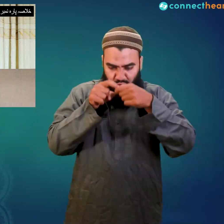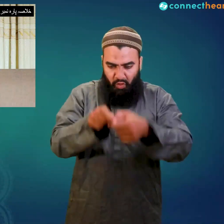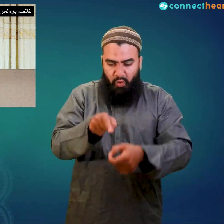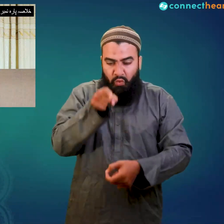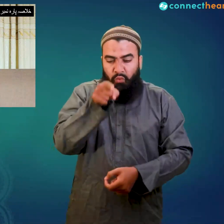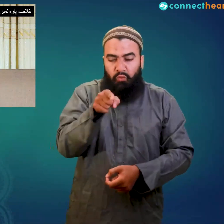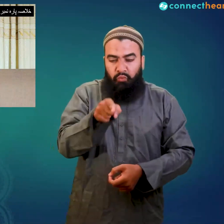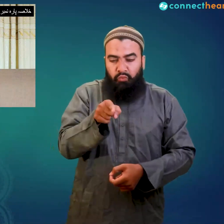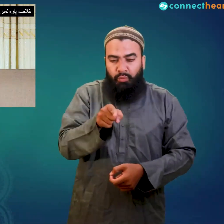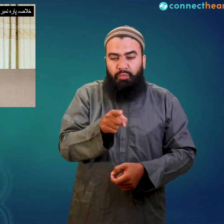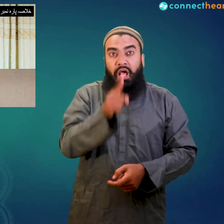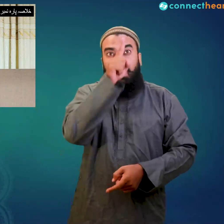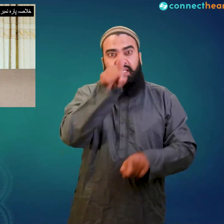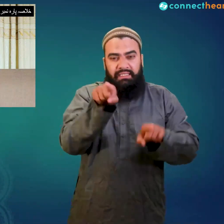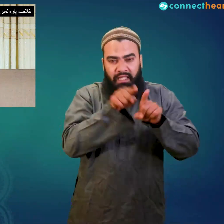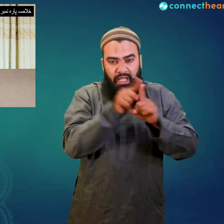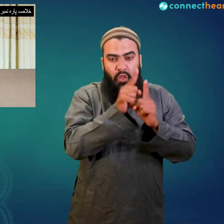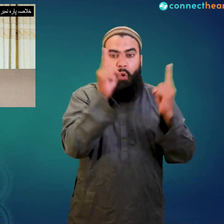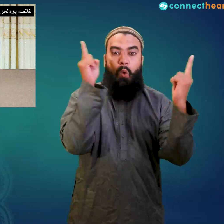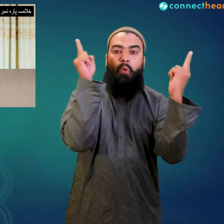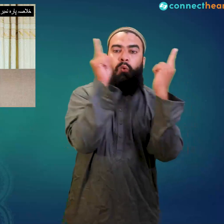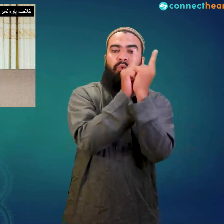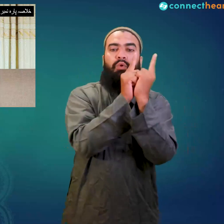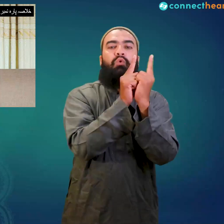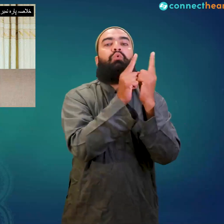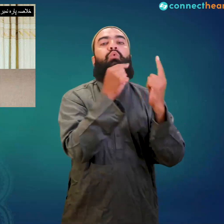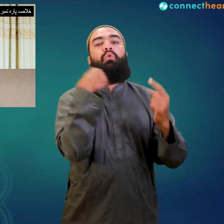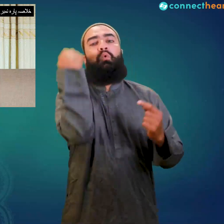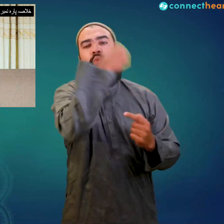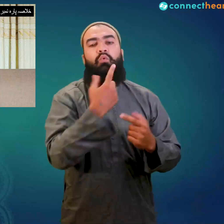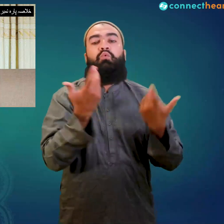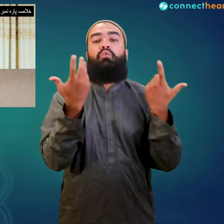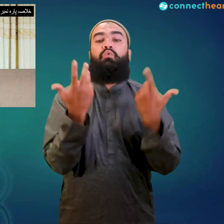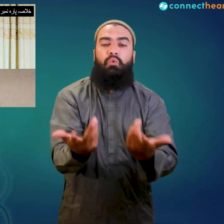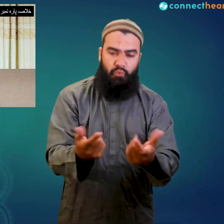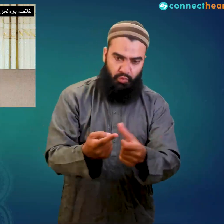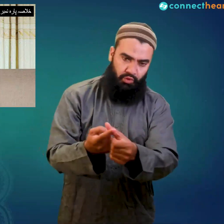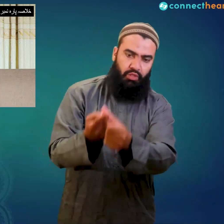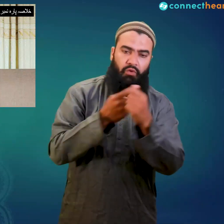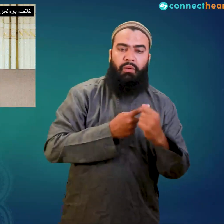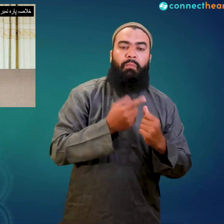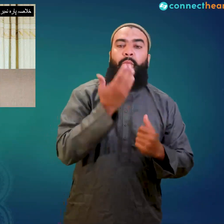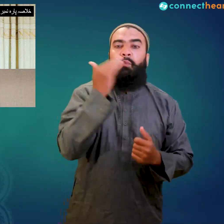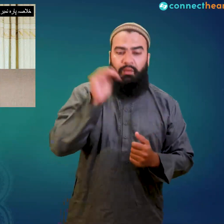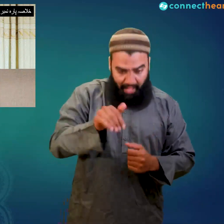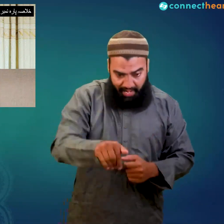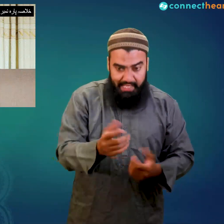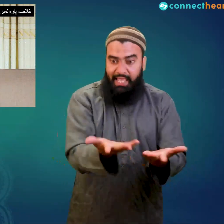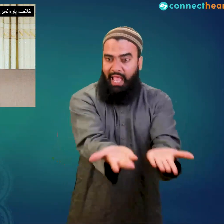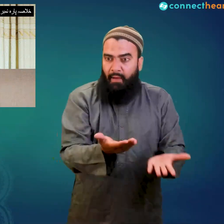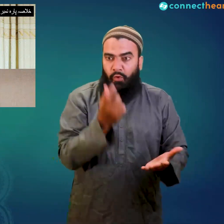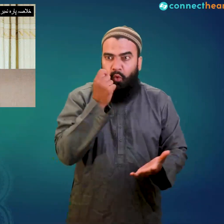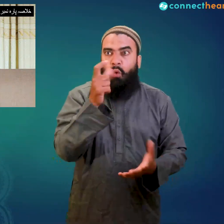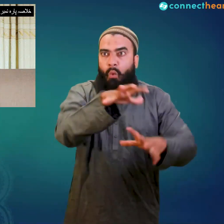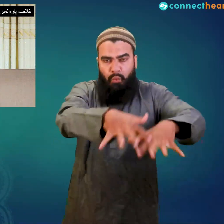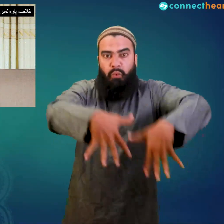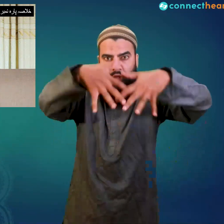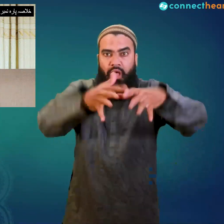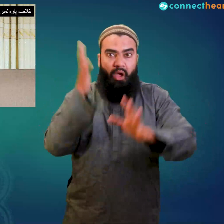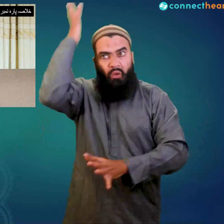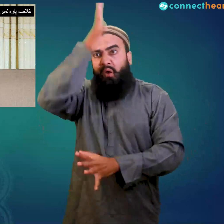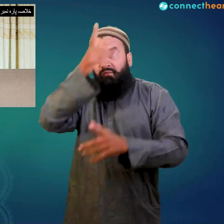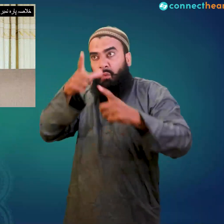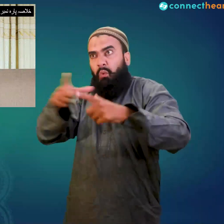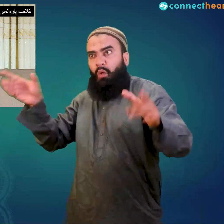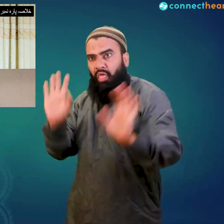سوال ہوگا کہ اللہ کو چھوڑ کر جن کو تم پکارا کرتے تھے، جن کی تم عبادت کیا کرتے تھے، وہ کہاں ہیں؟ ان